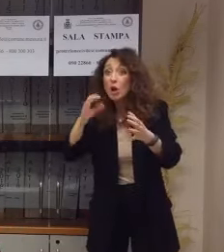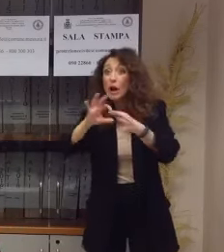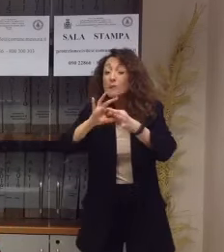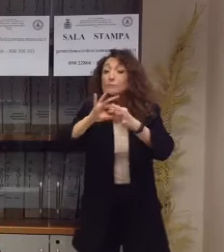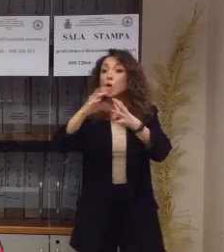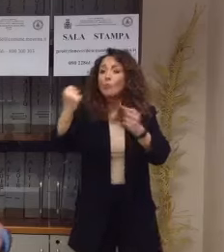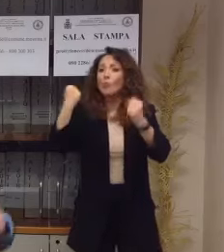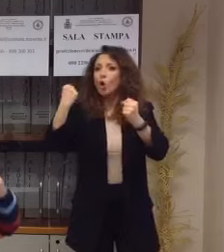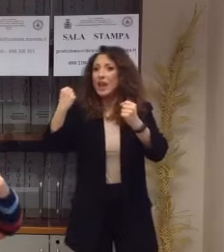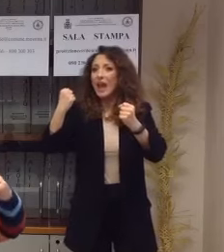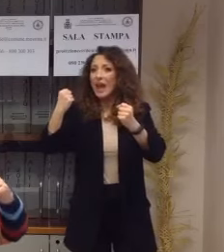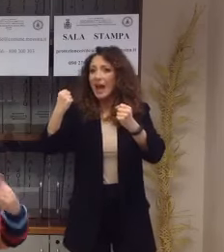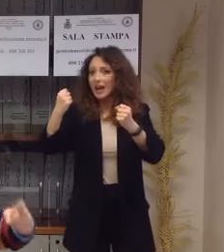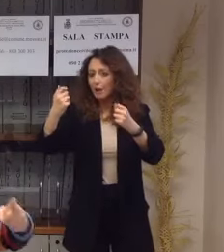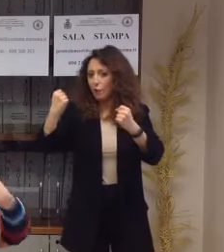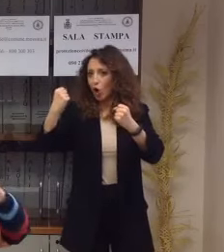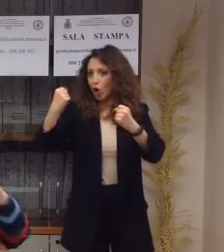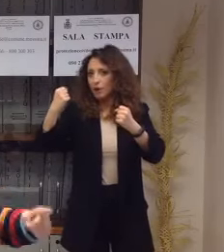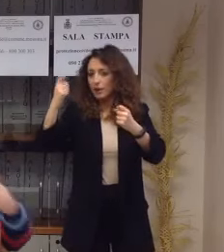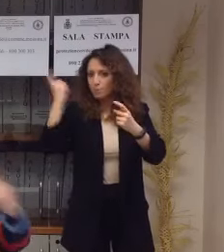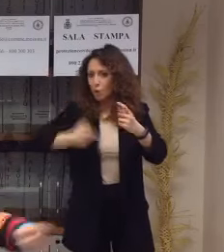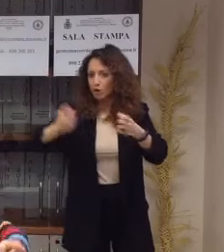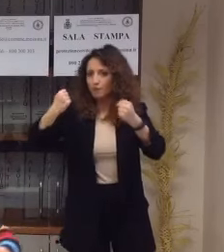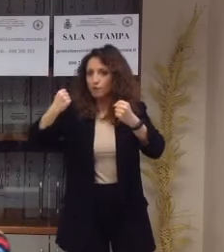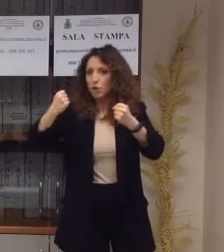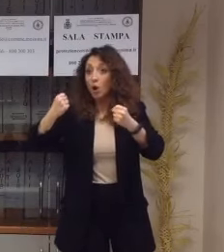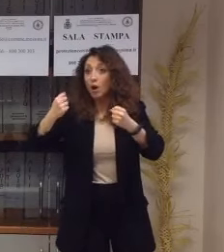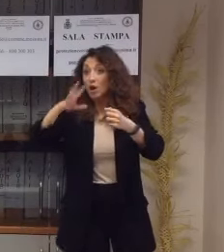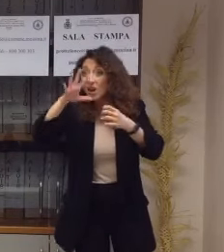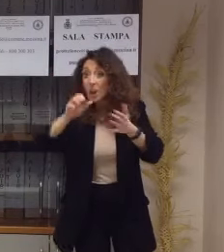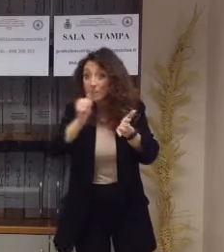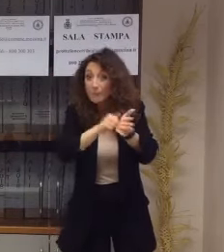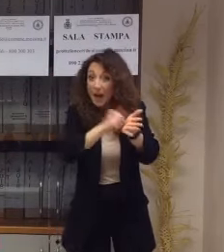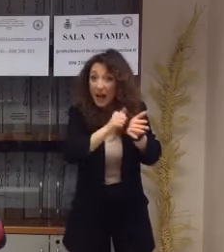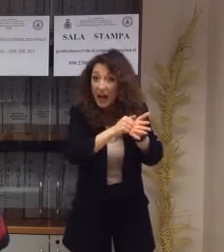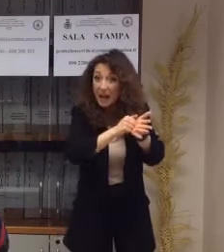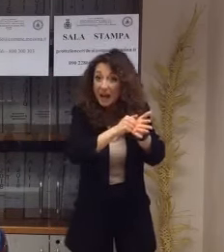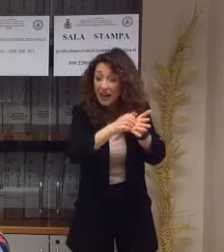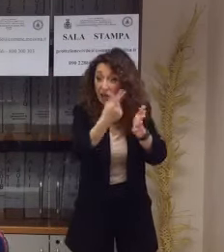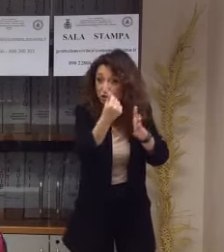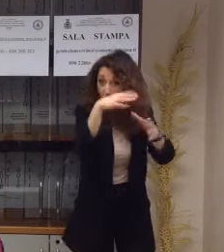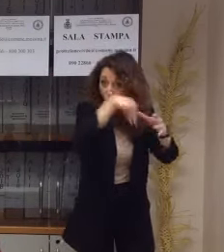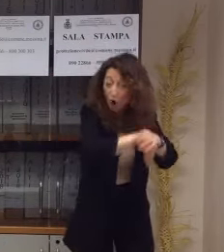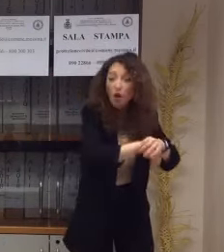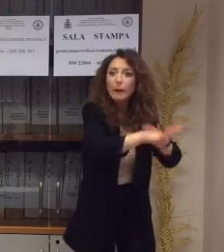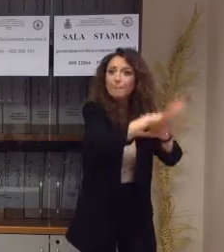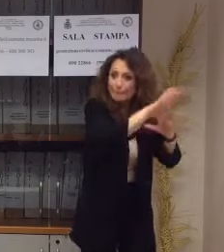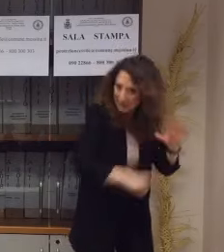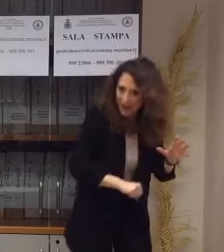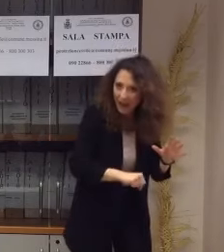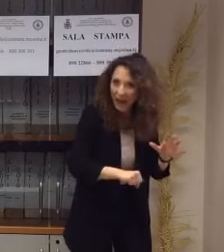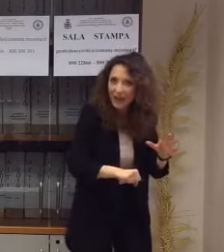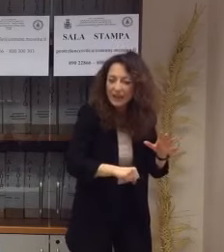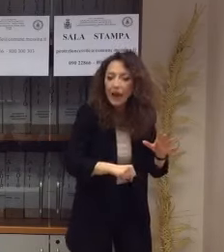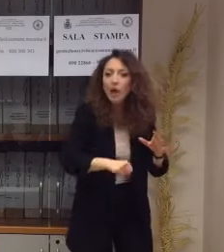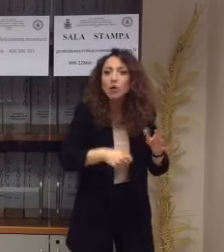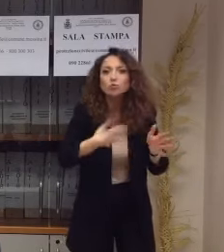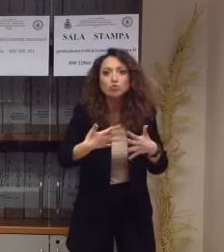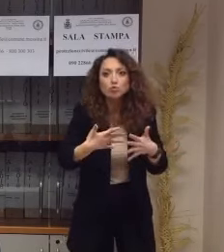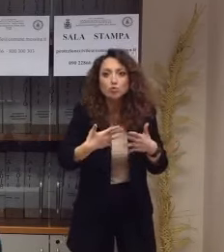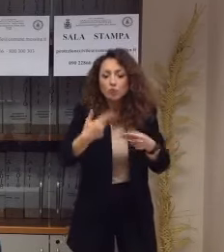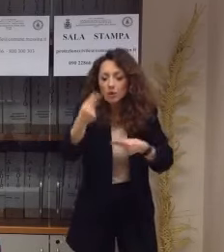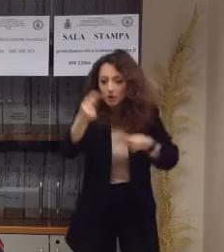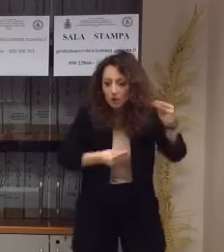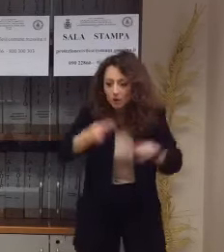poteri forti, prendere i soldi, la liquidità che c'è nelle banche e distribuirla immediatamente con un